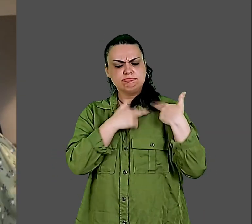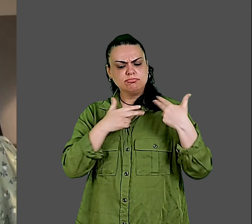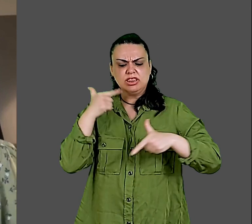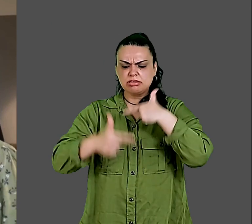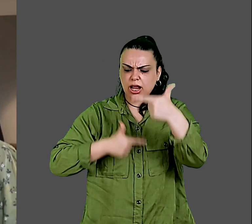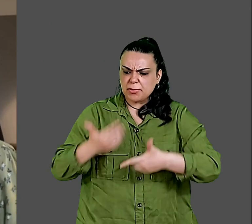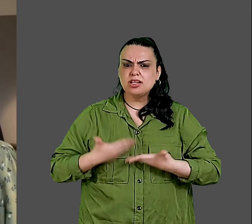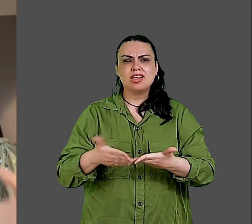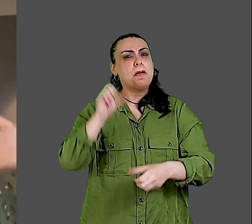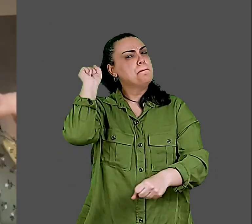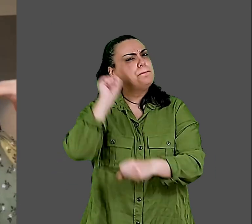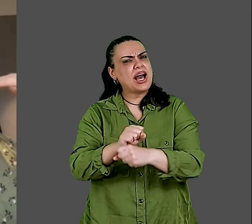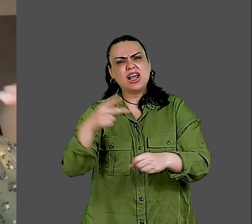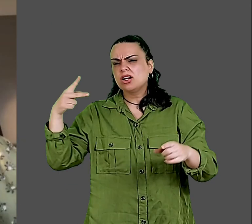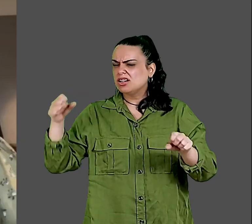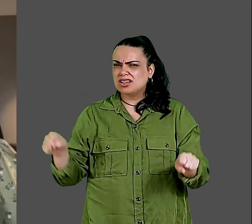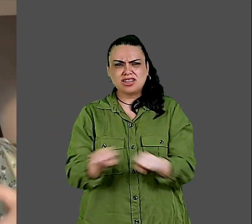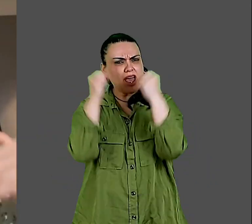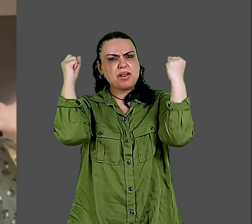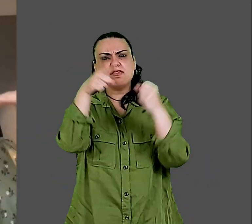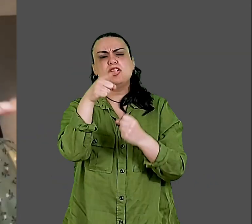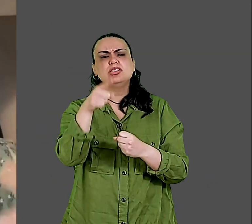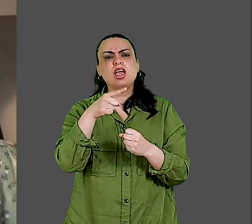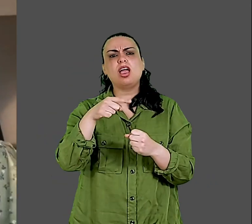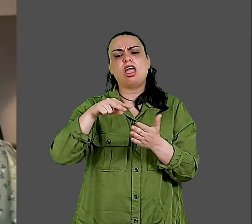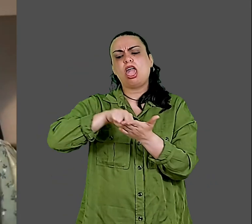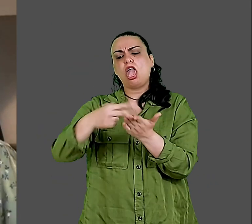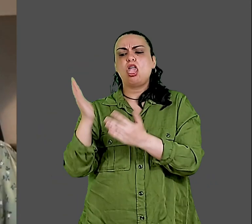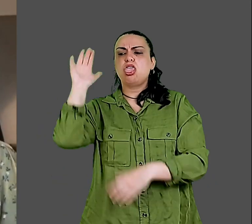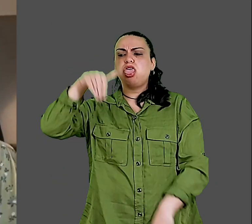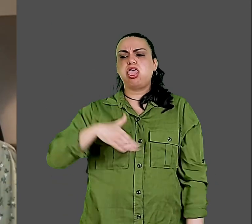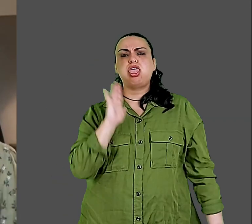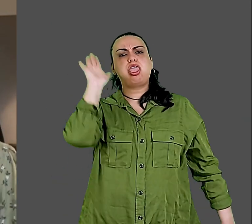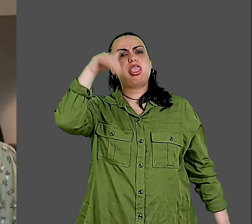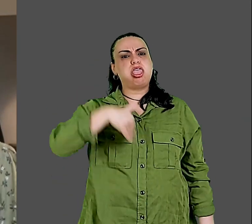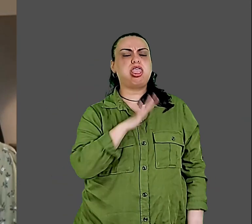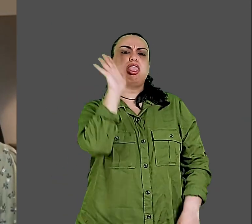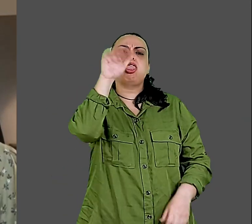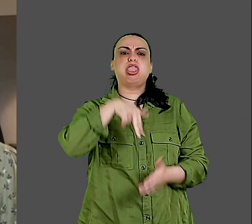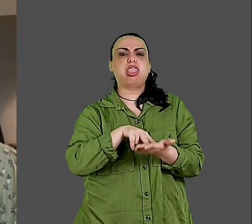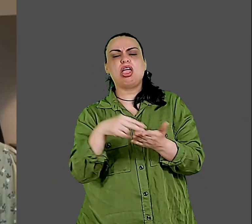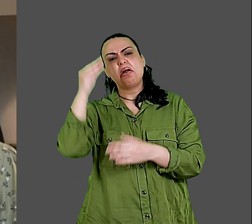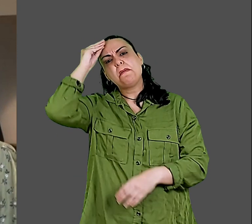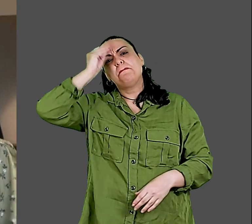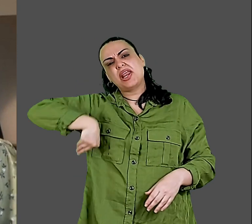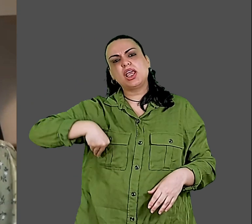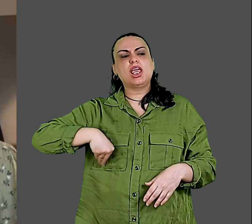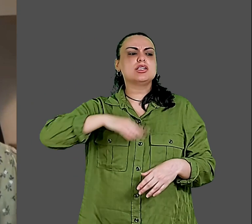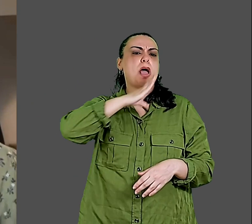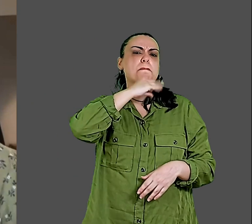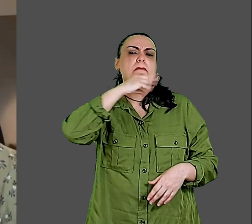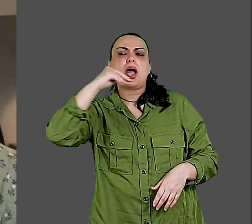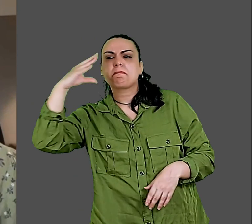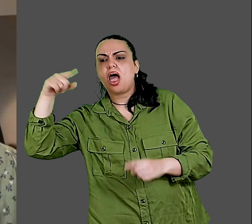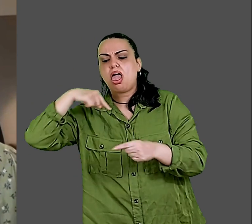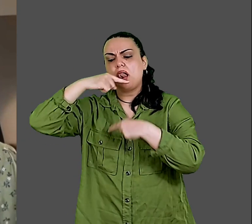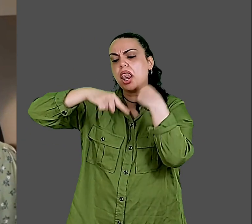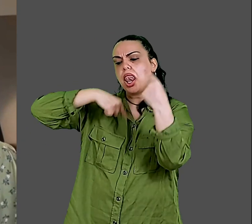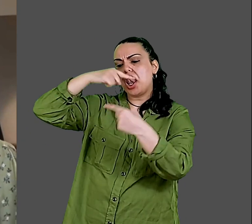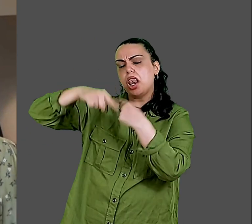espiritual, procrastinação, inconstância, preguiça e todas as coisas relacionadas a esse ambiente. E